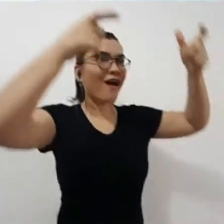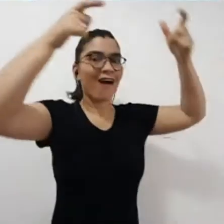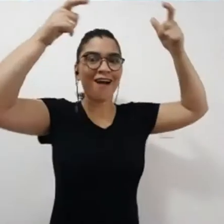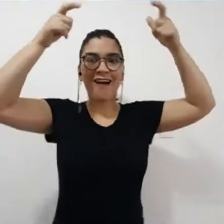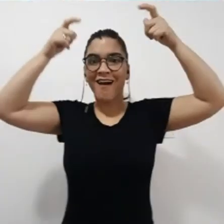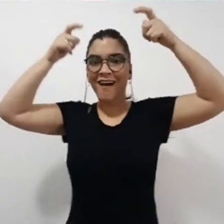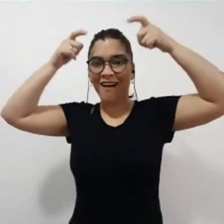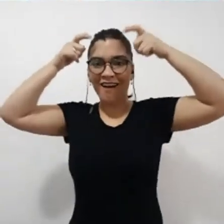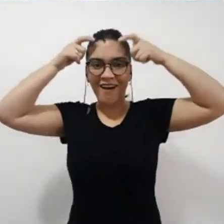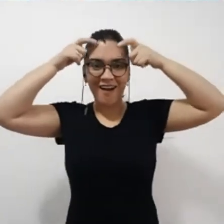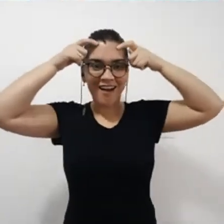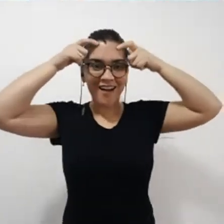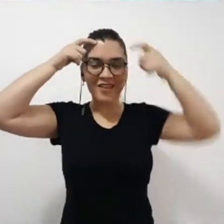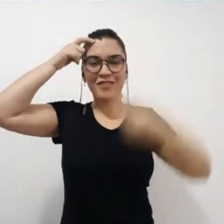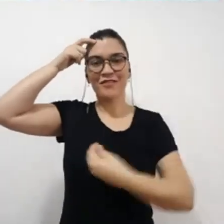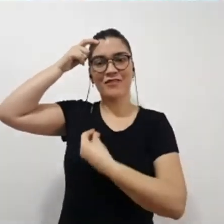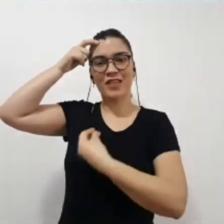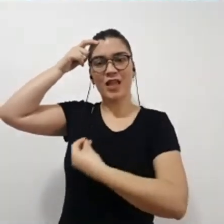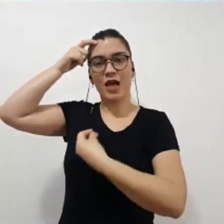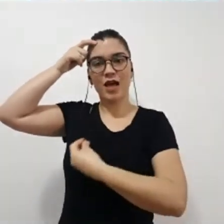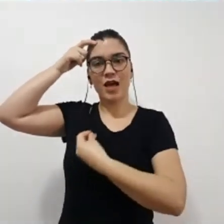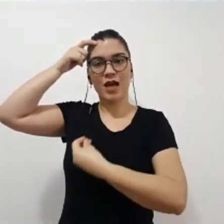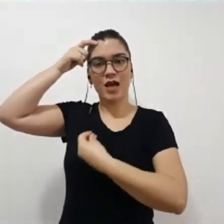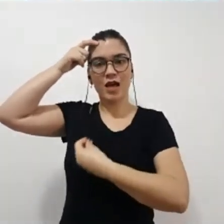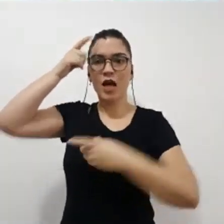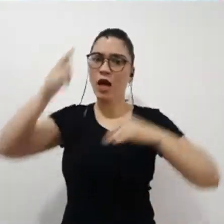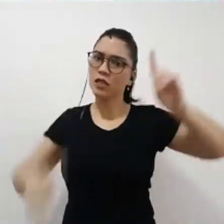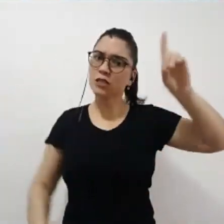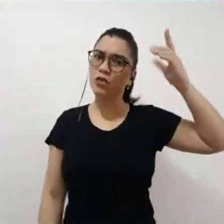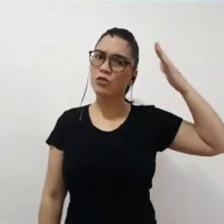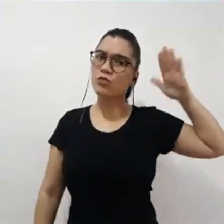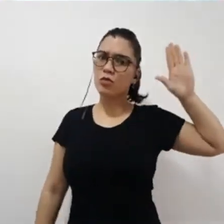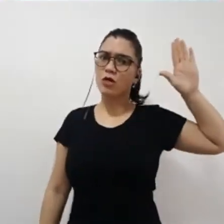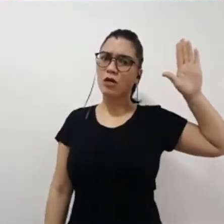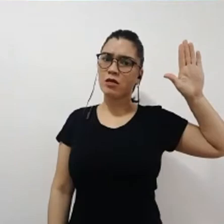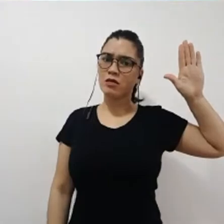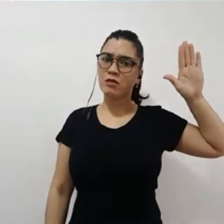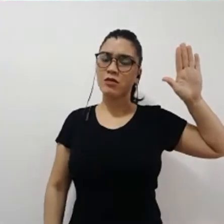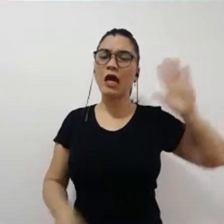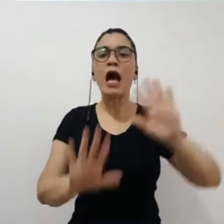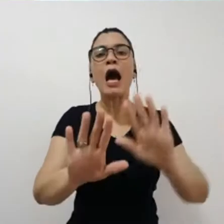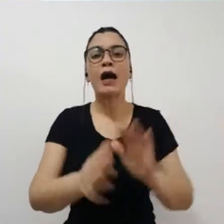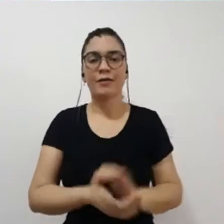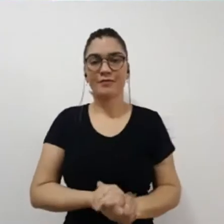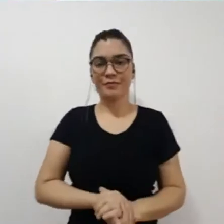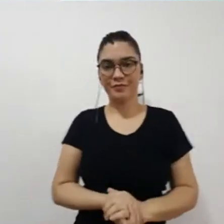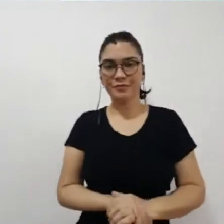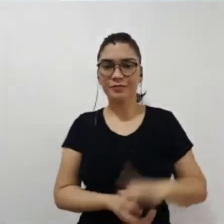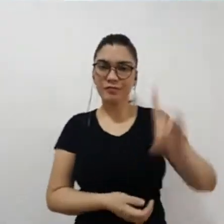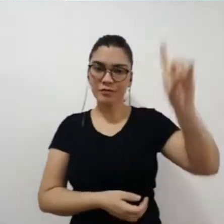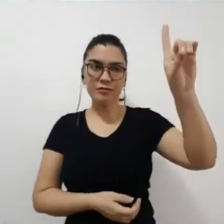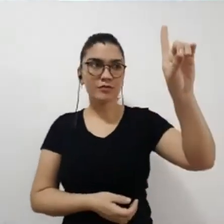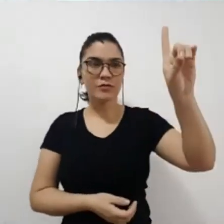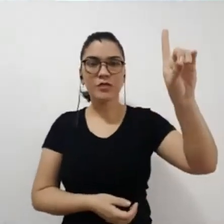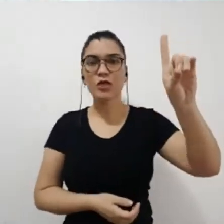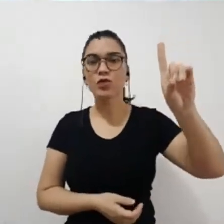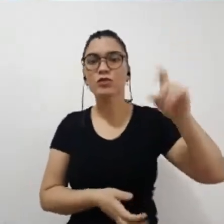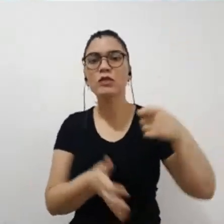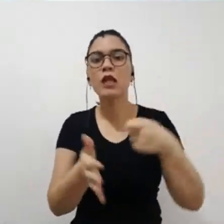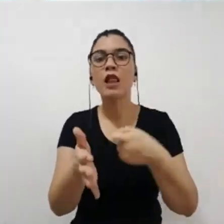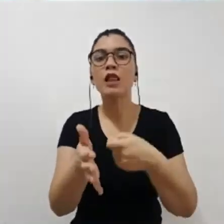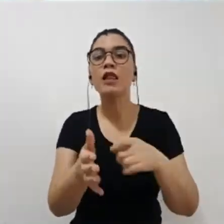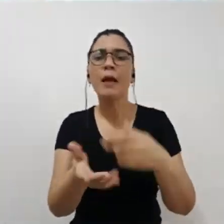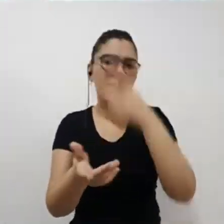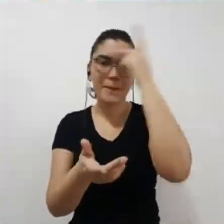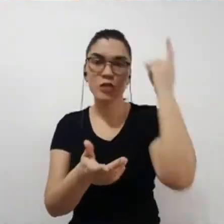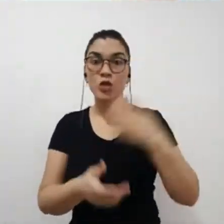amam. Ninguém sendo provado, sendo tentado, aí agora tentação, diga, de